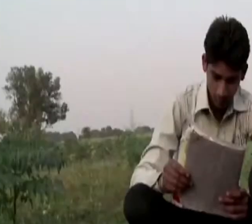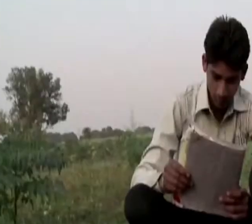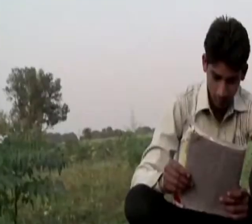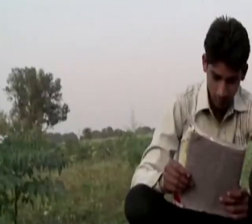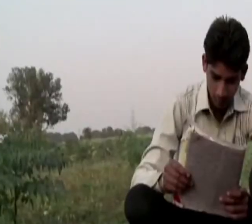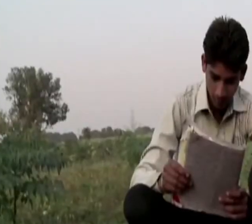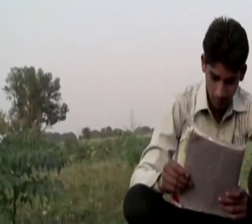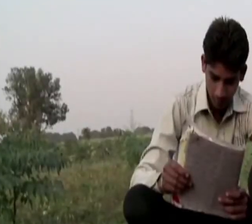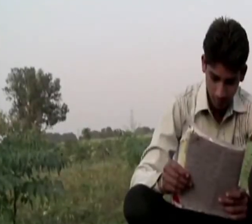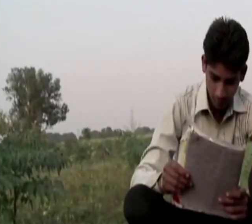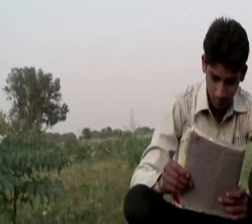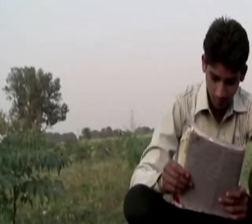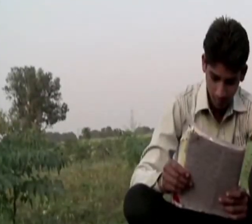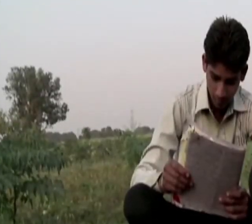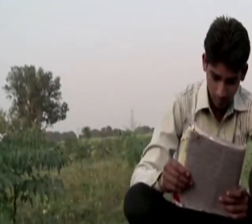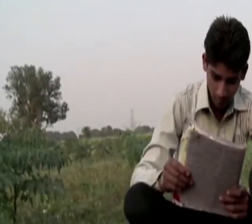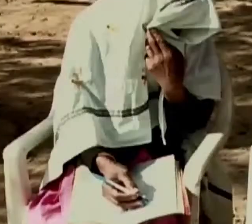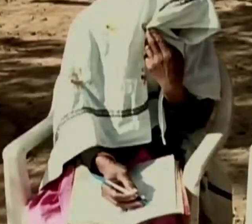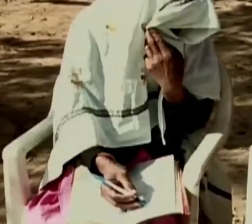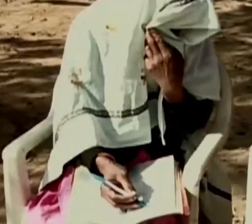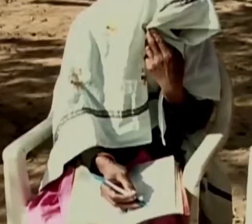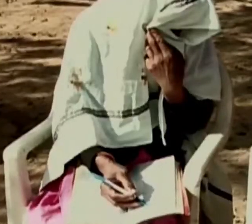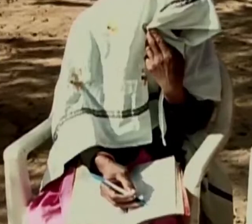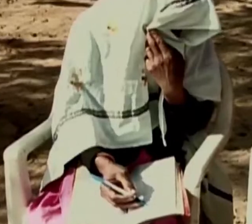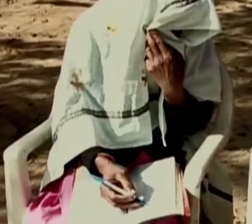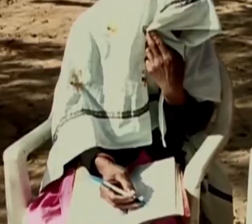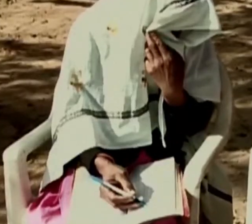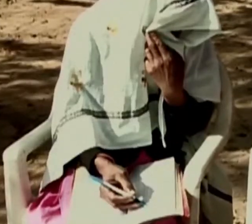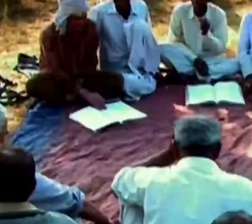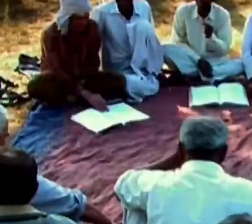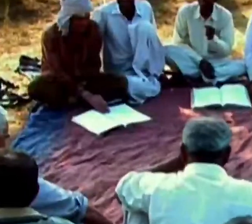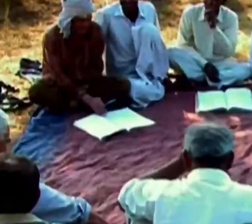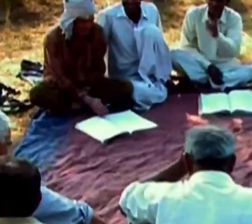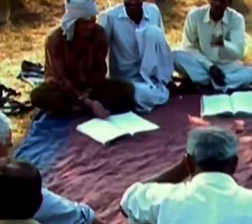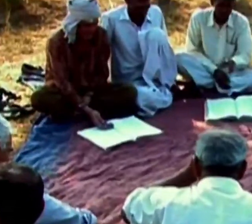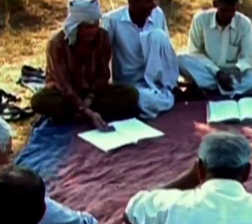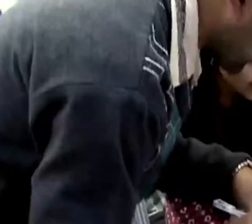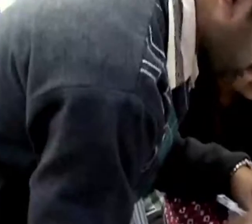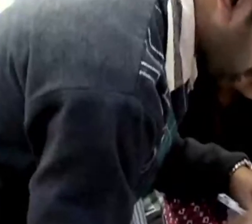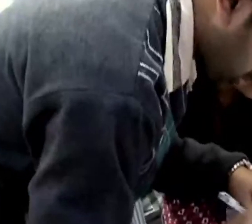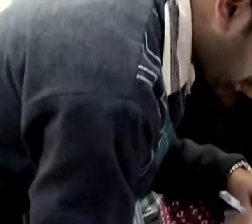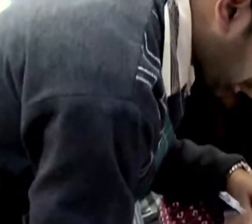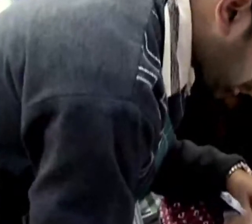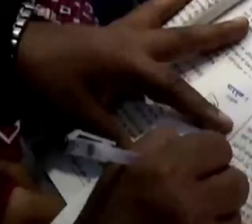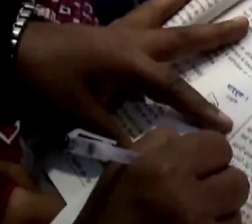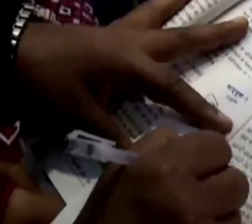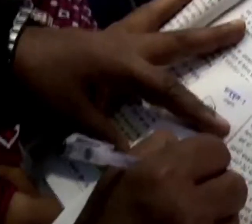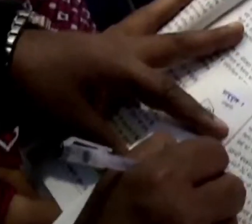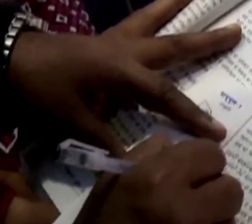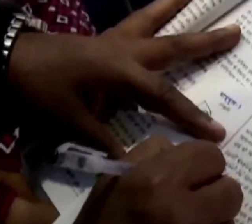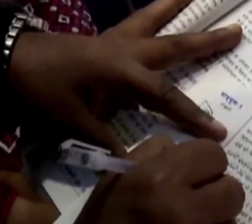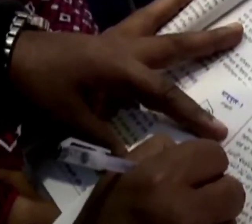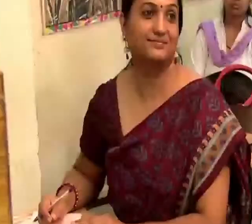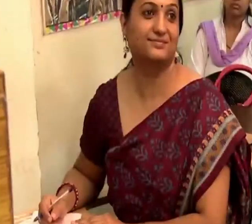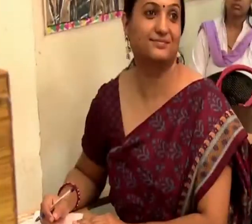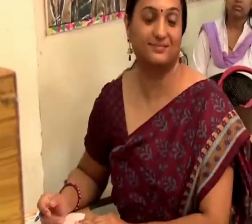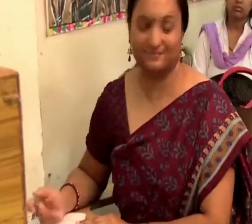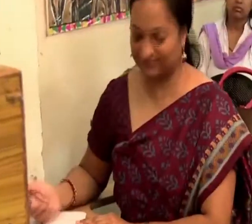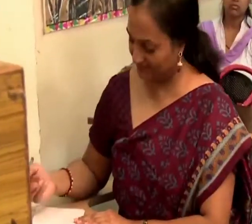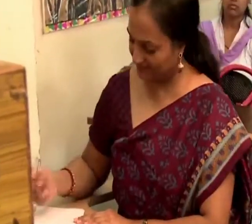कभी पढ़े हम कहीं पढ़े वे विषय के लोट से युक्त हो। कभी पढ़े